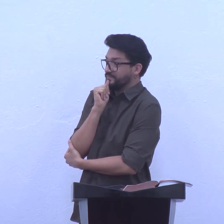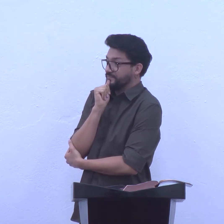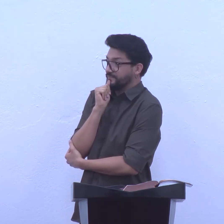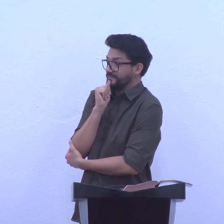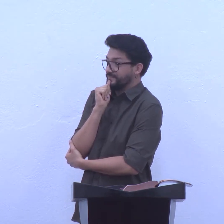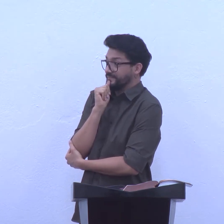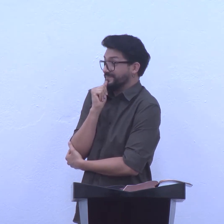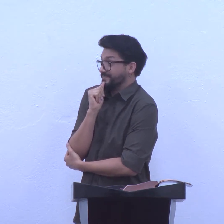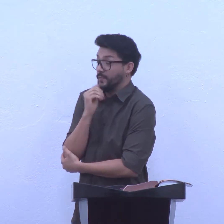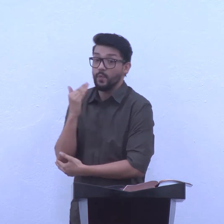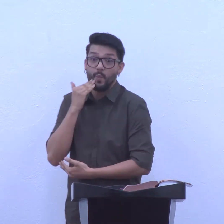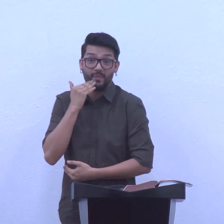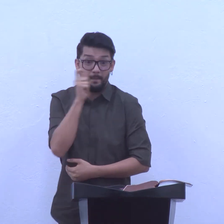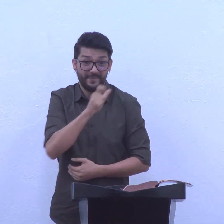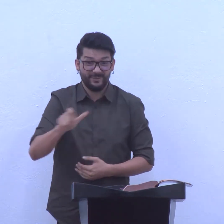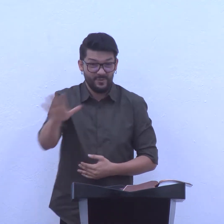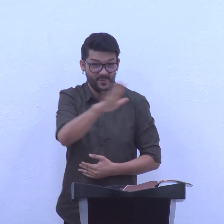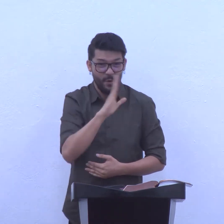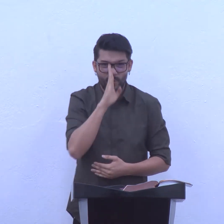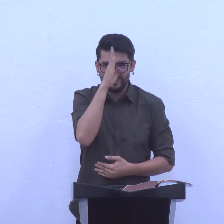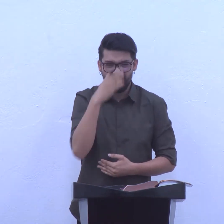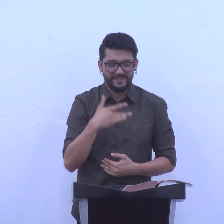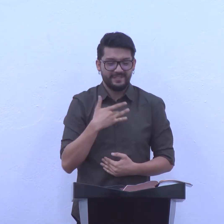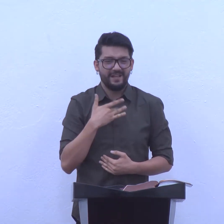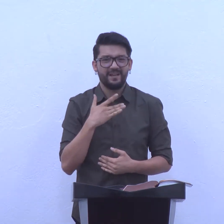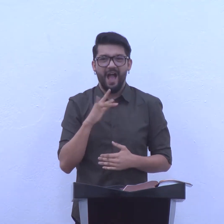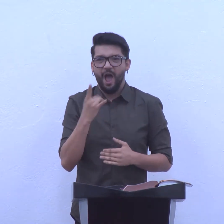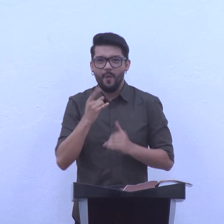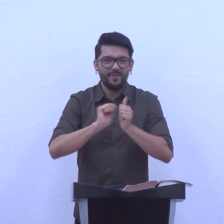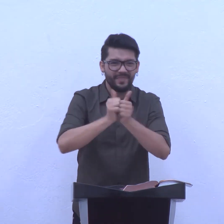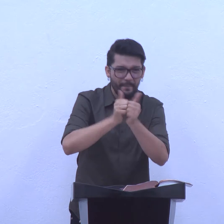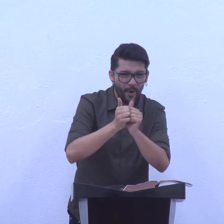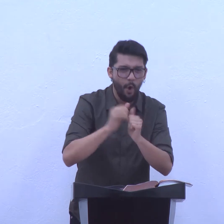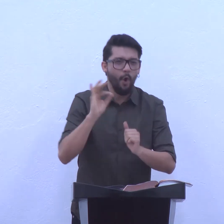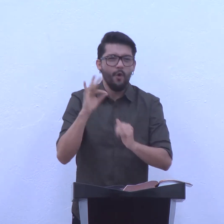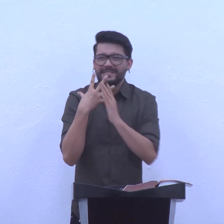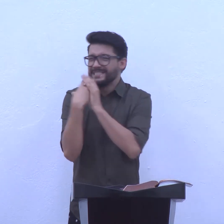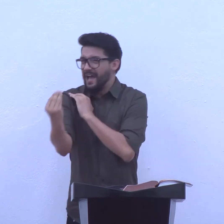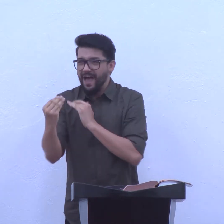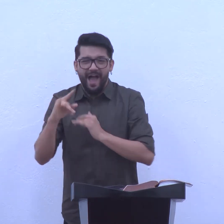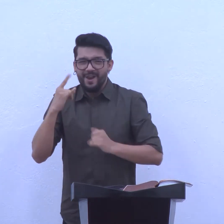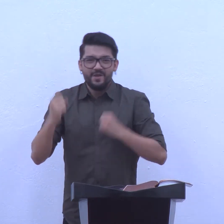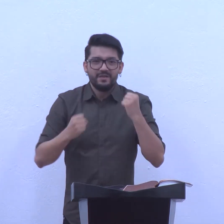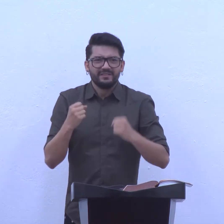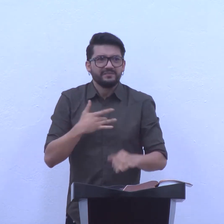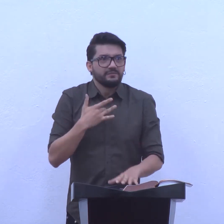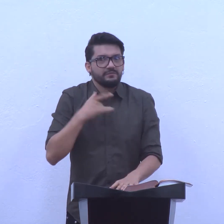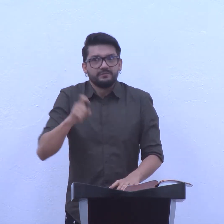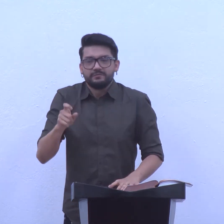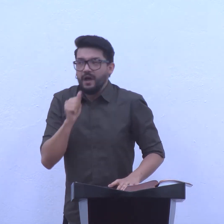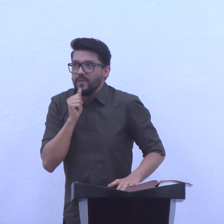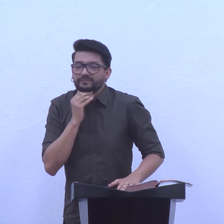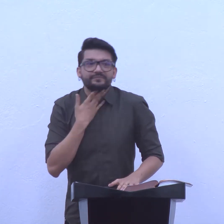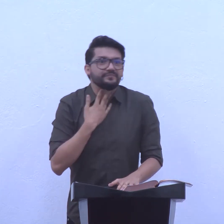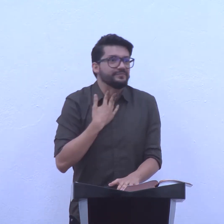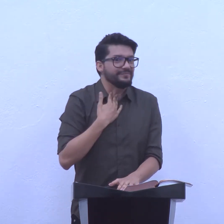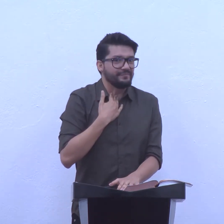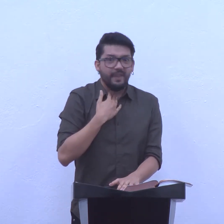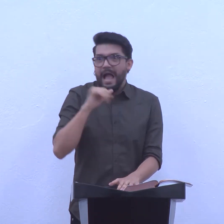Sin el agua no podemos vivir en el desierto. Cuando usted está haciendo deporte, cuando usted sale